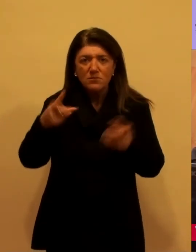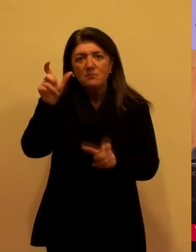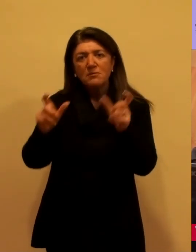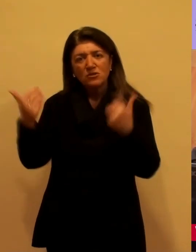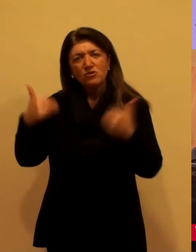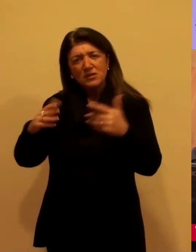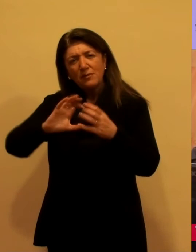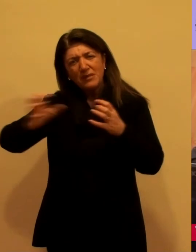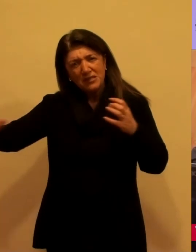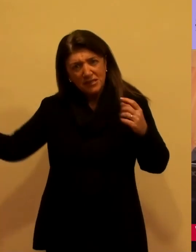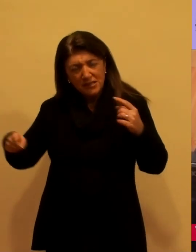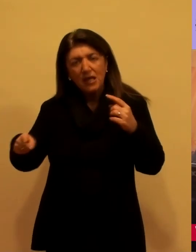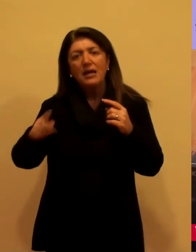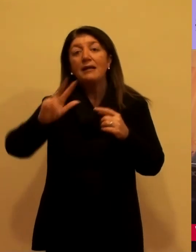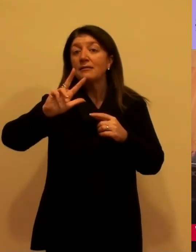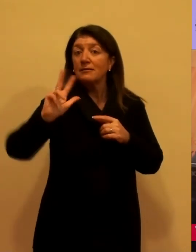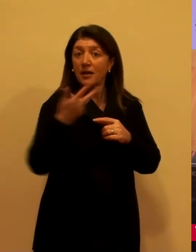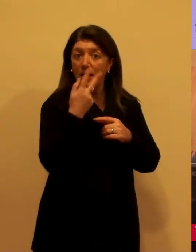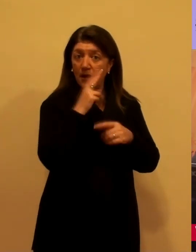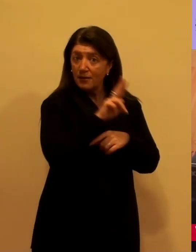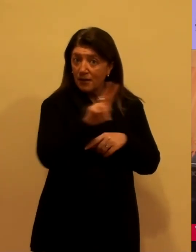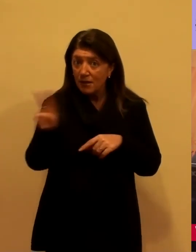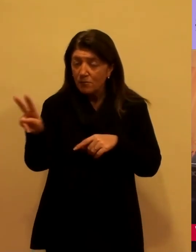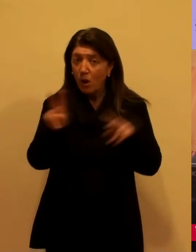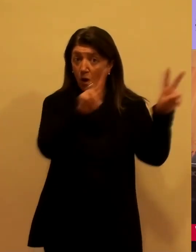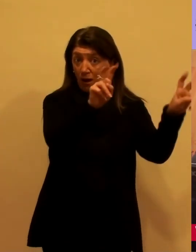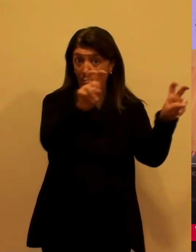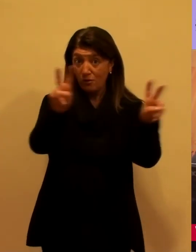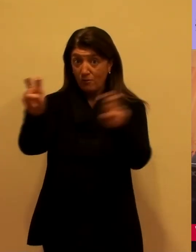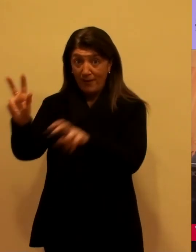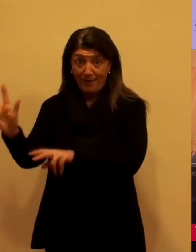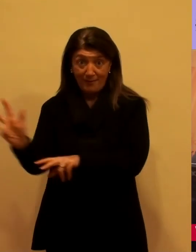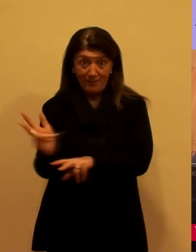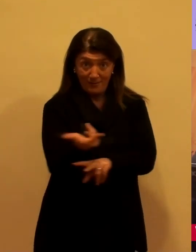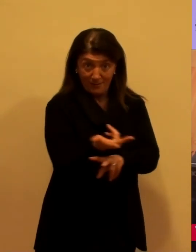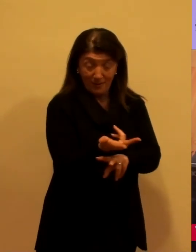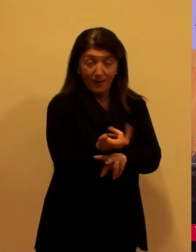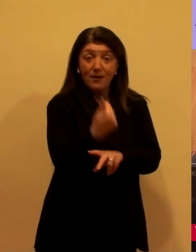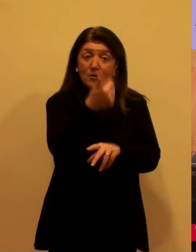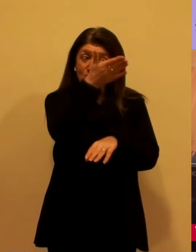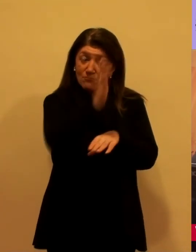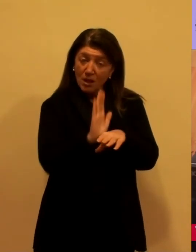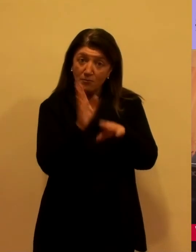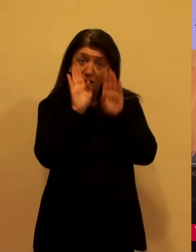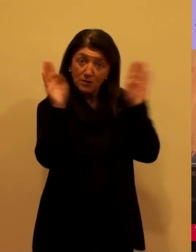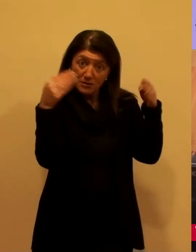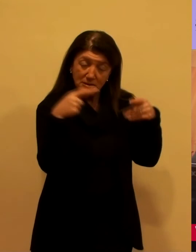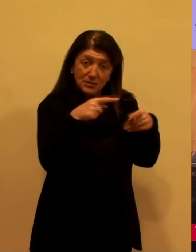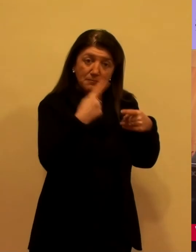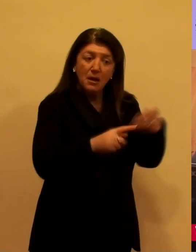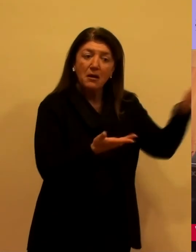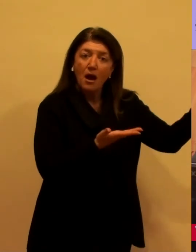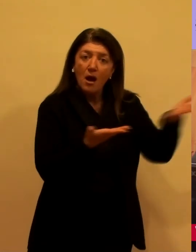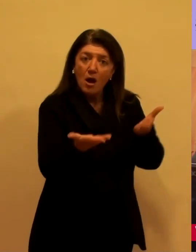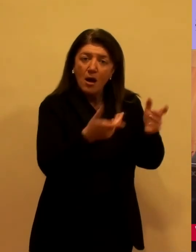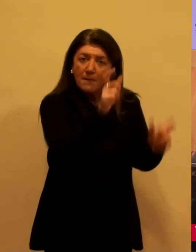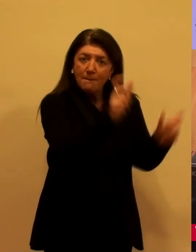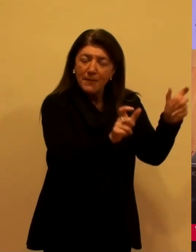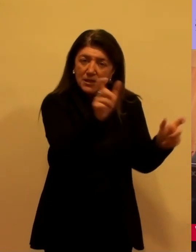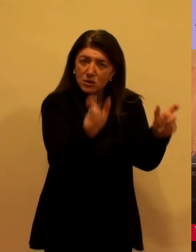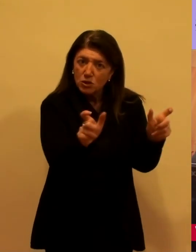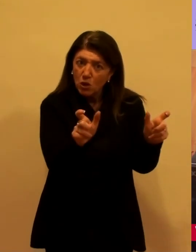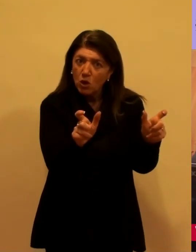tre tipologie, diciamo, come macro argomenti. Quindi da una parte ci occupiamo di accogliere le persone